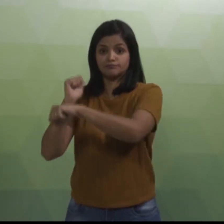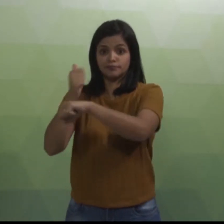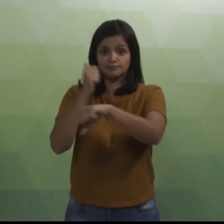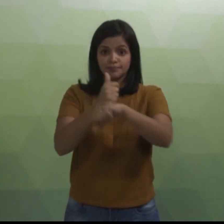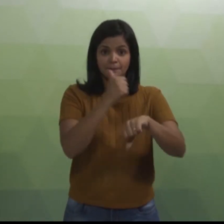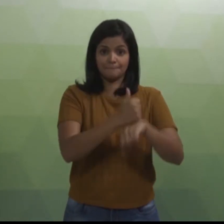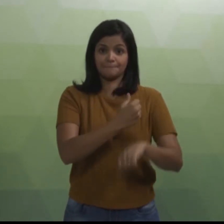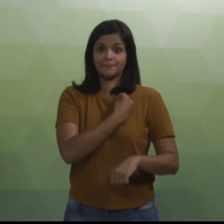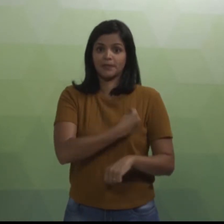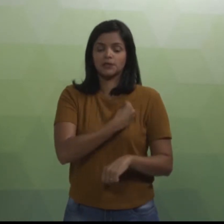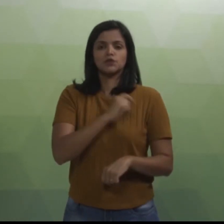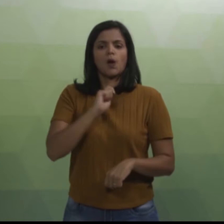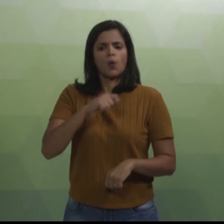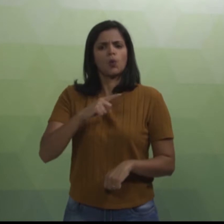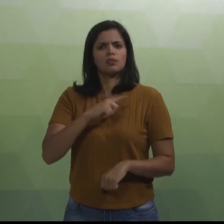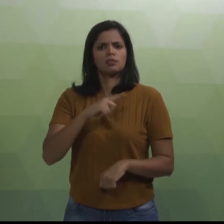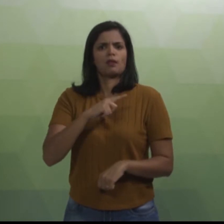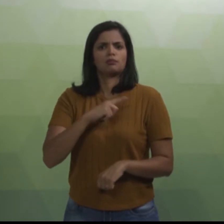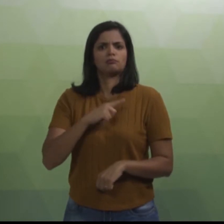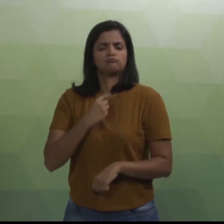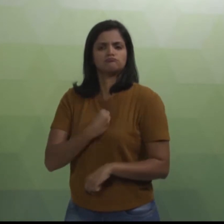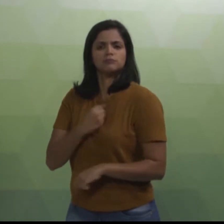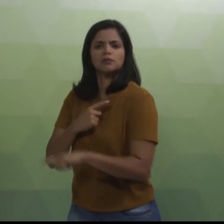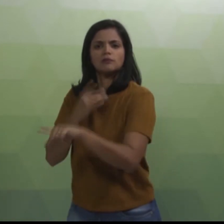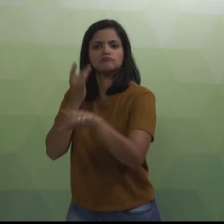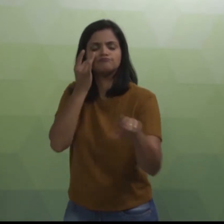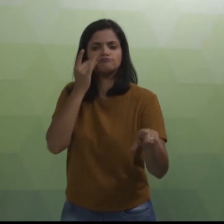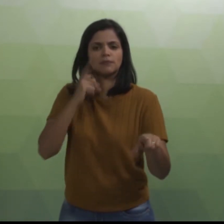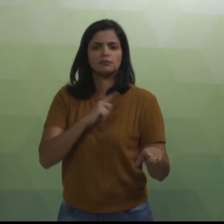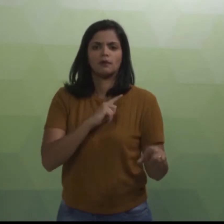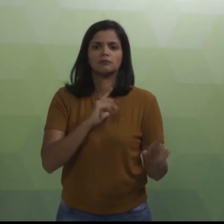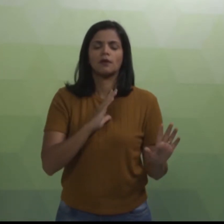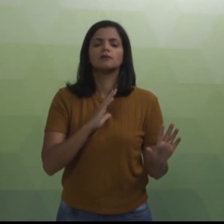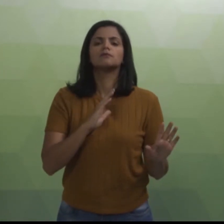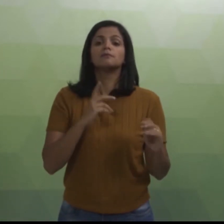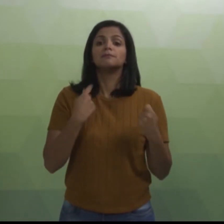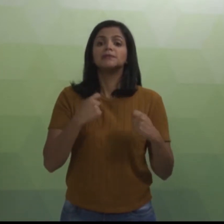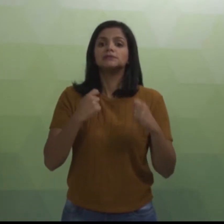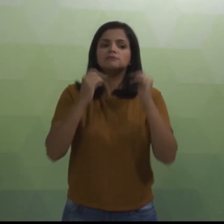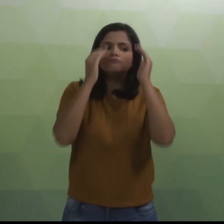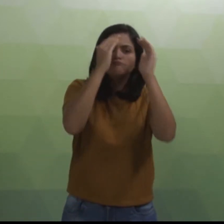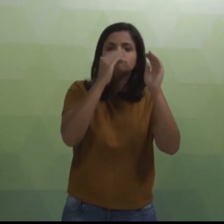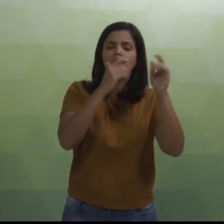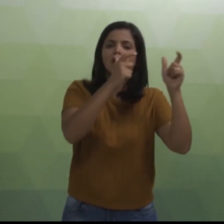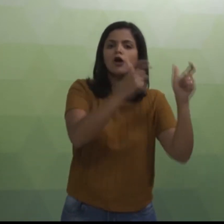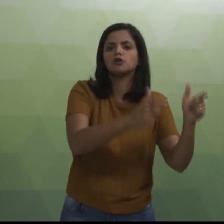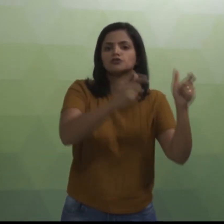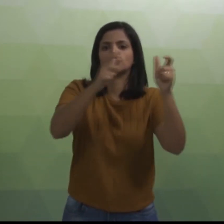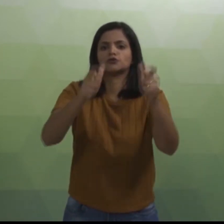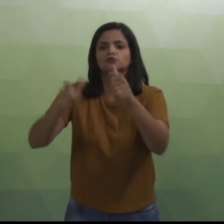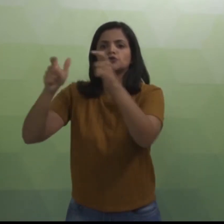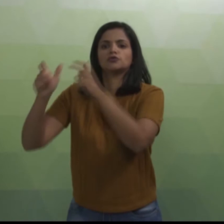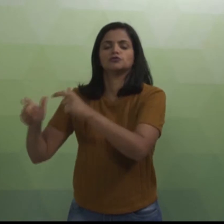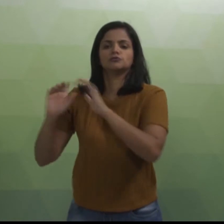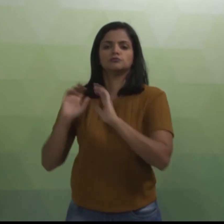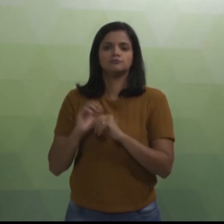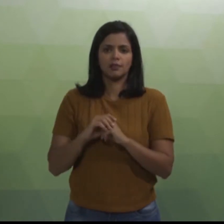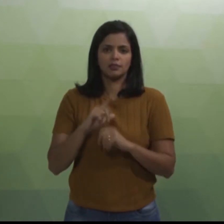Não é? Então, eu coloco os referentes. Temos os referentes presentes.